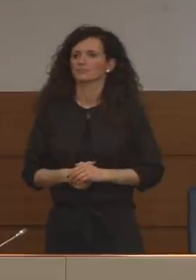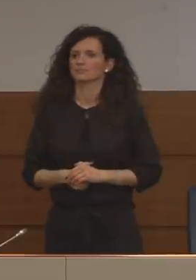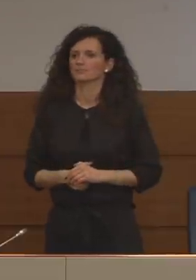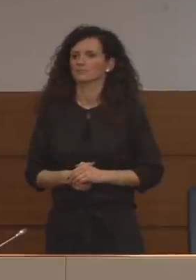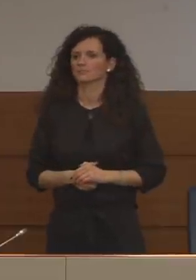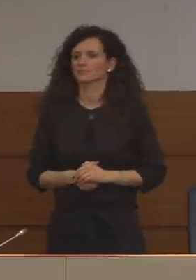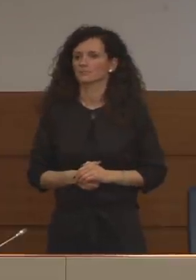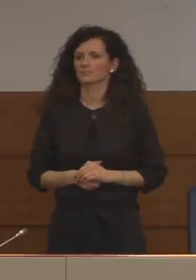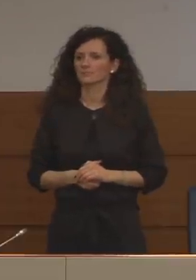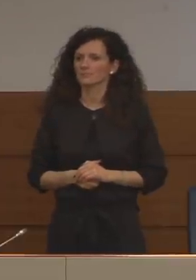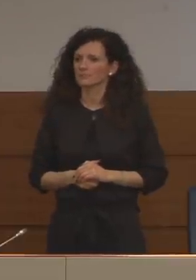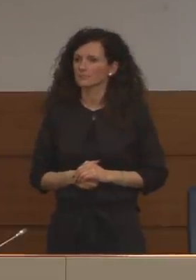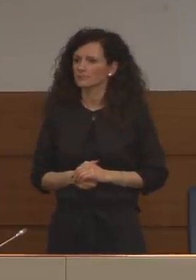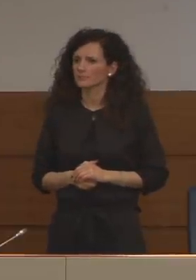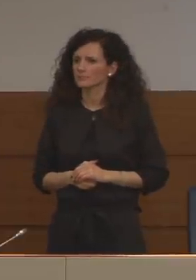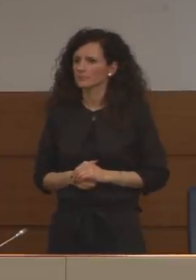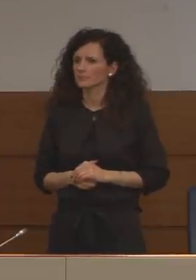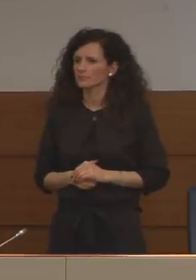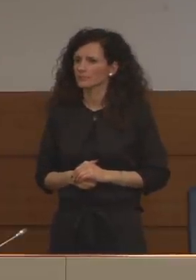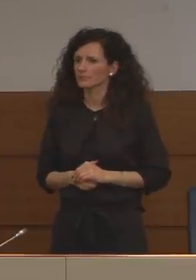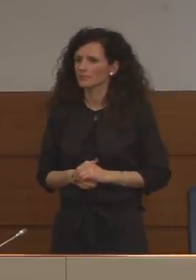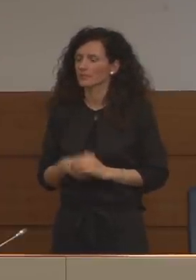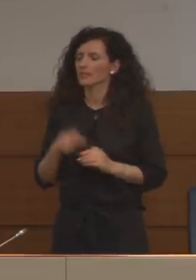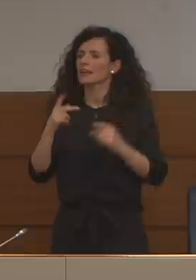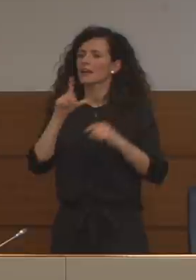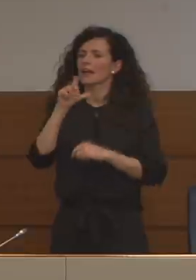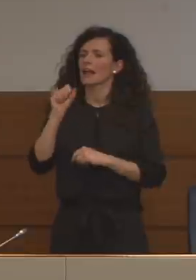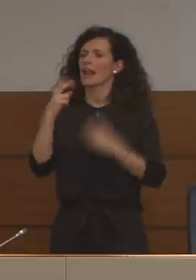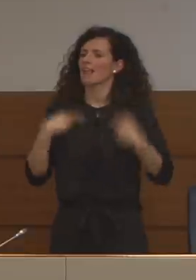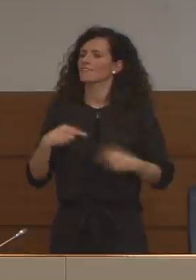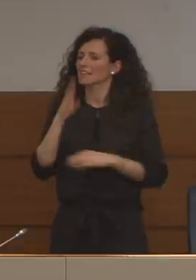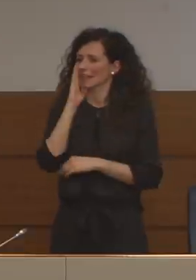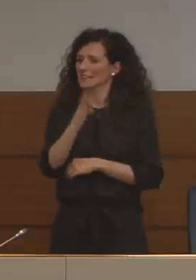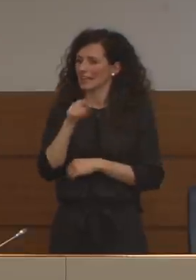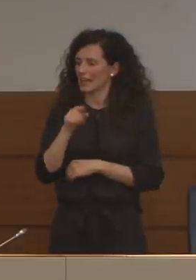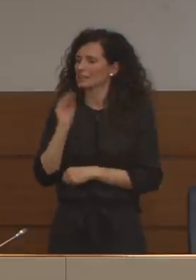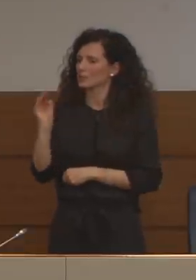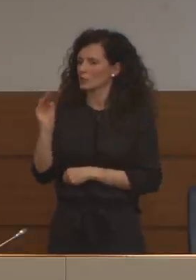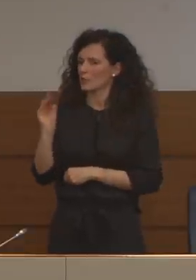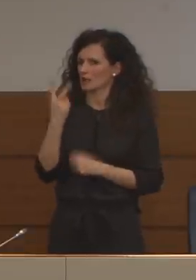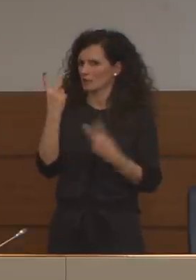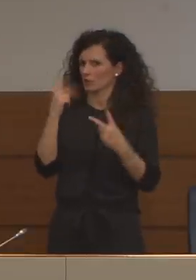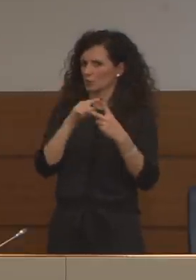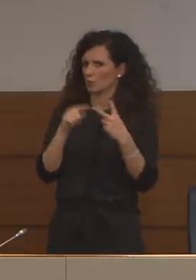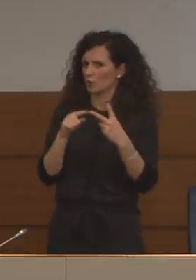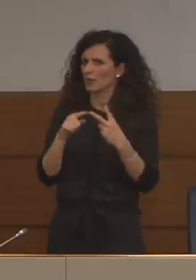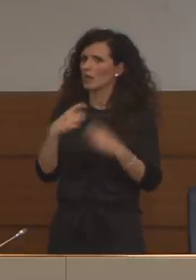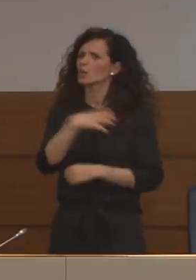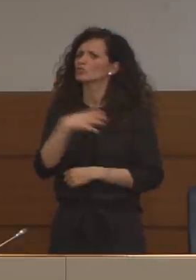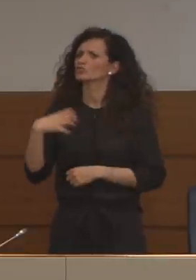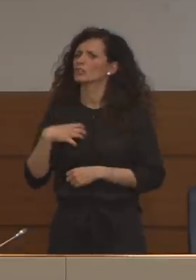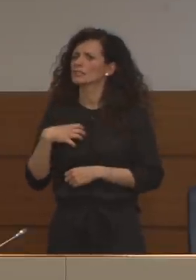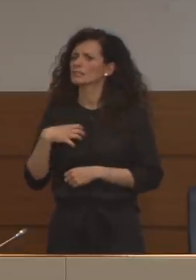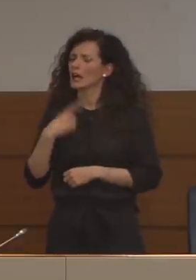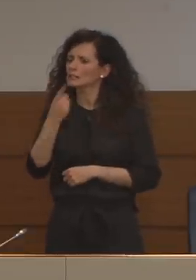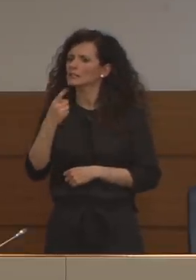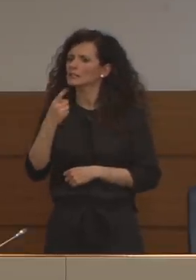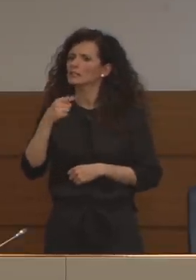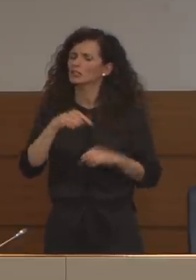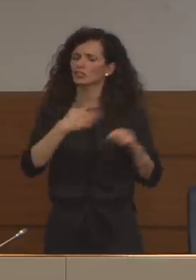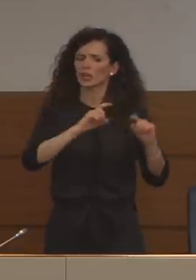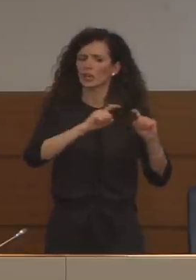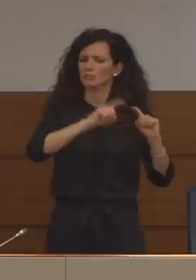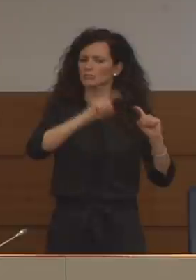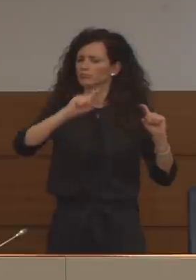viene petracalvina di raiuno la vita in diretta due domande gli scienziati oggi su tutti i giornali parlano di un picco che arriverà